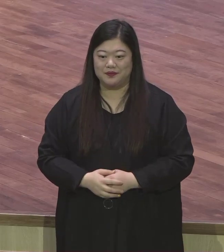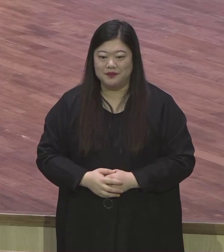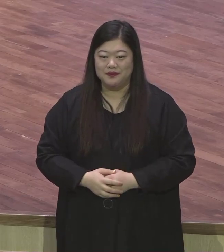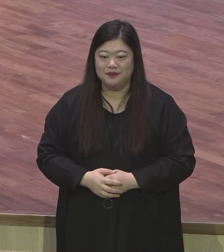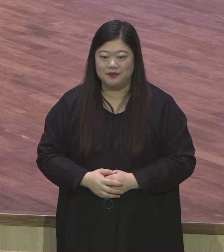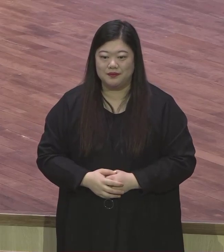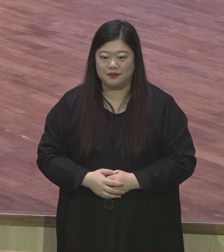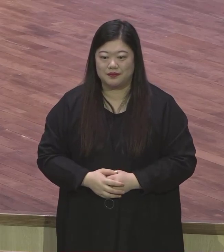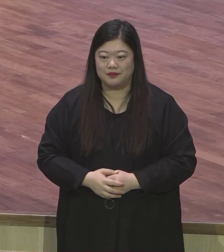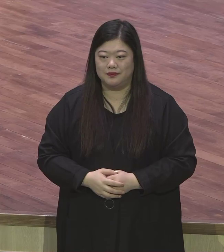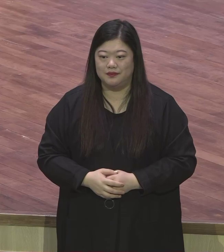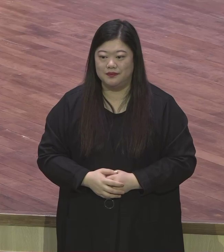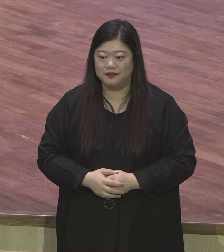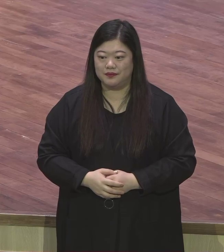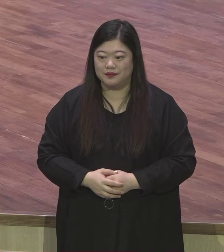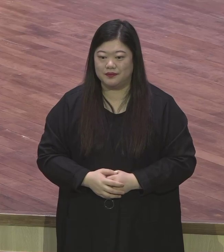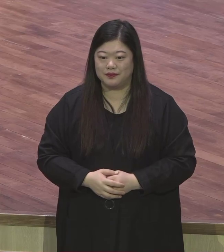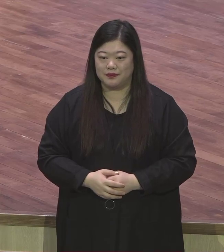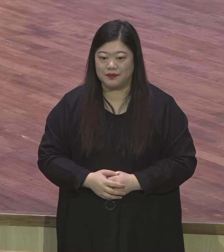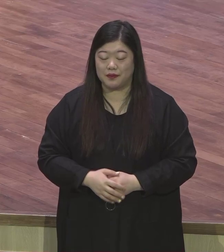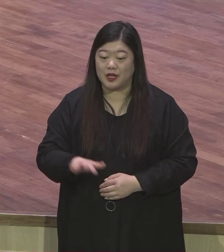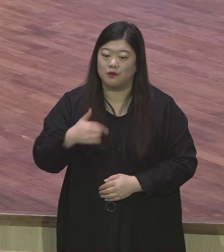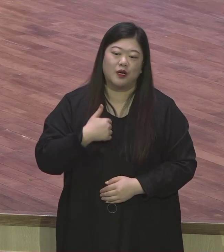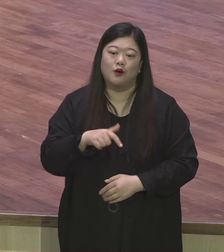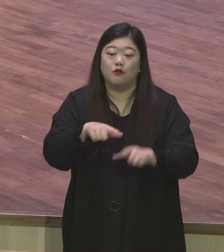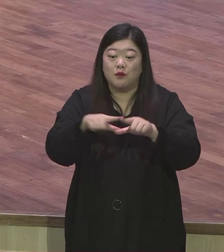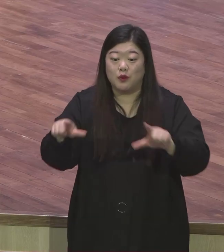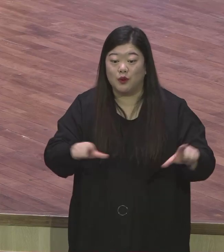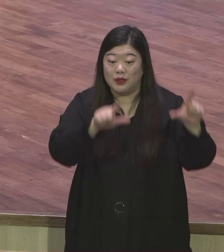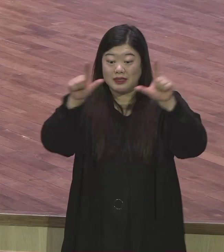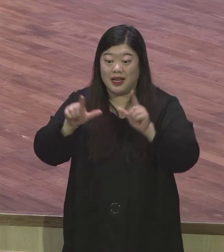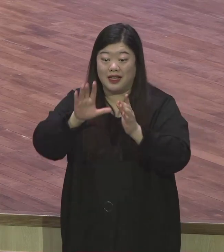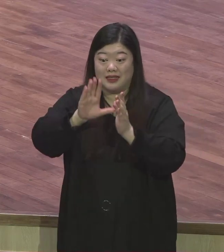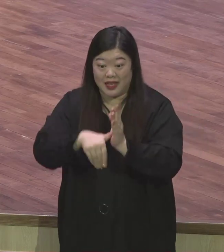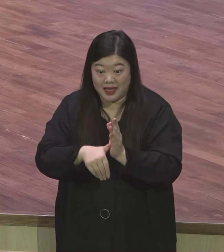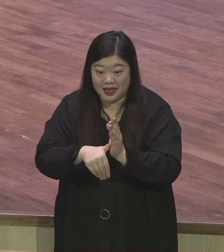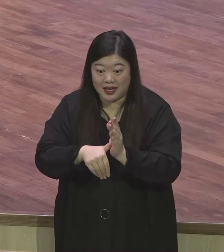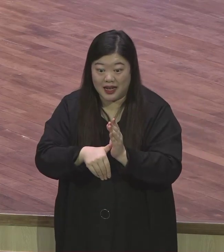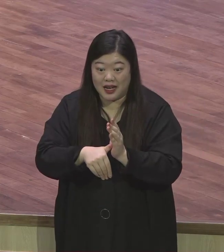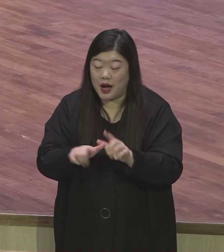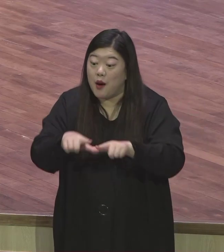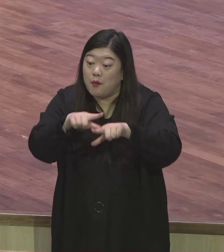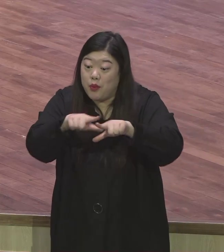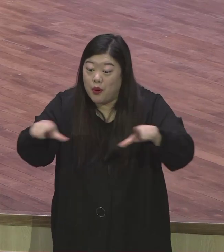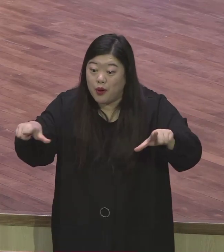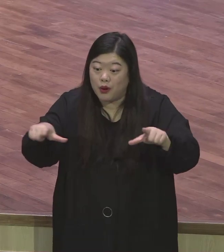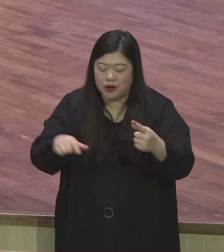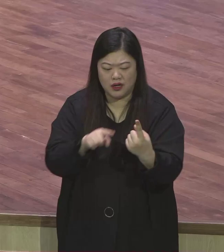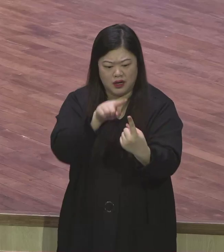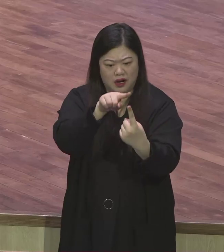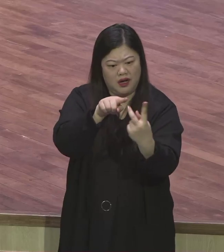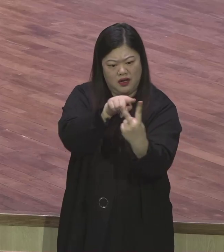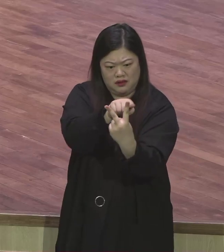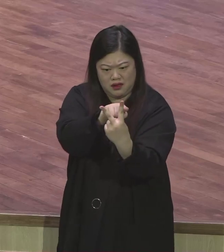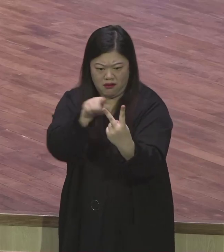우리가 살아갈 때 이것이냐 저것이냐 선택의 기로에 설 때가